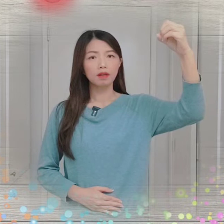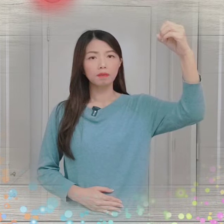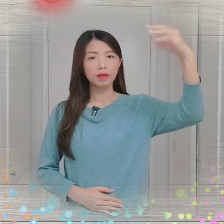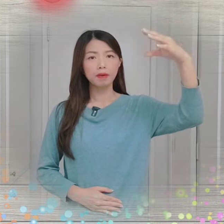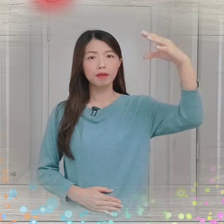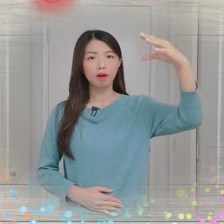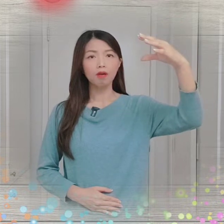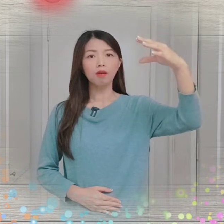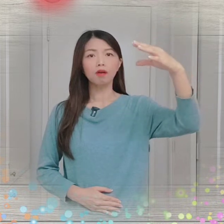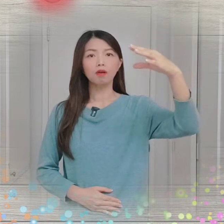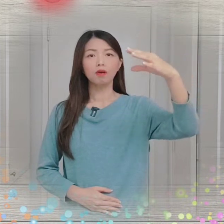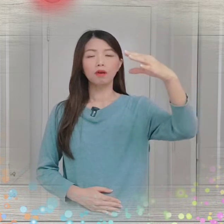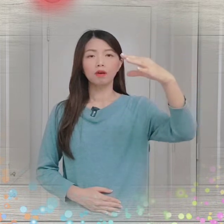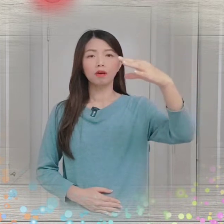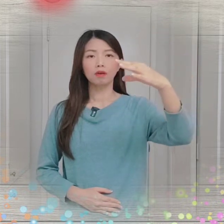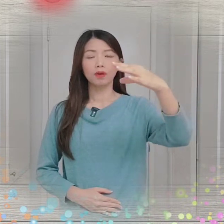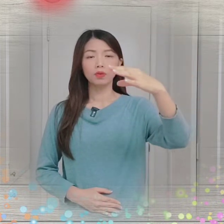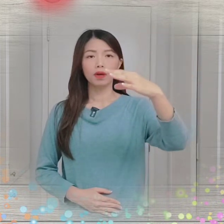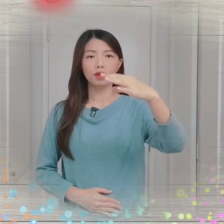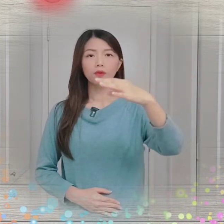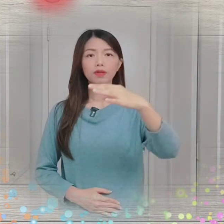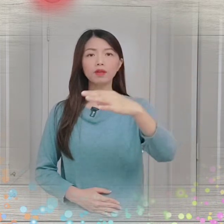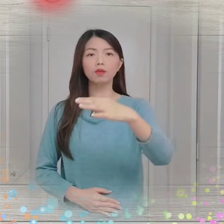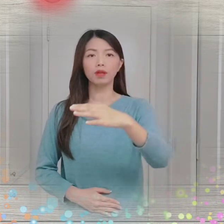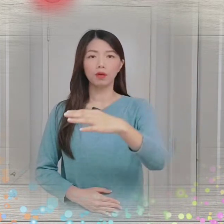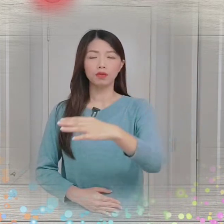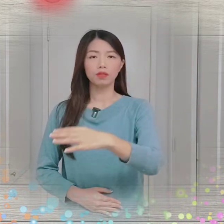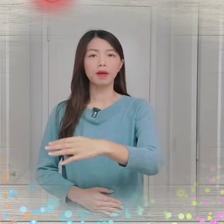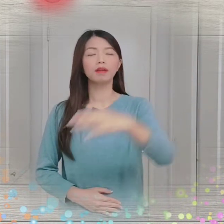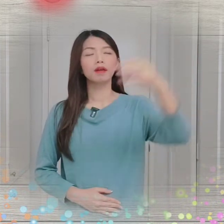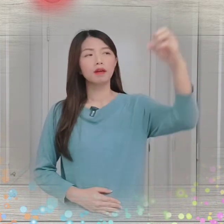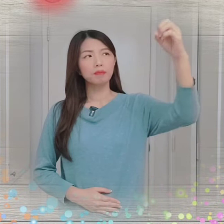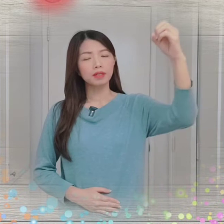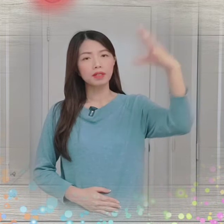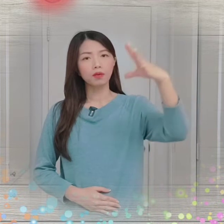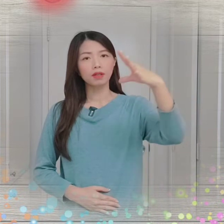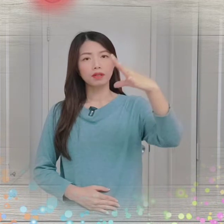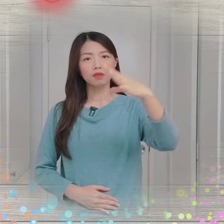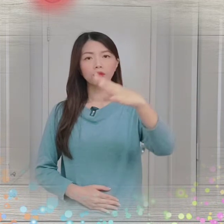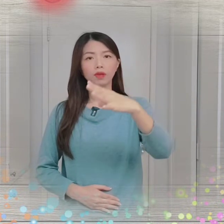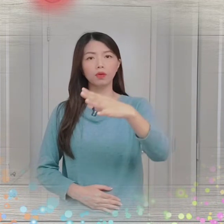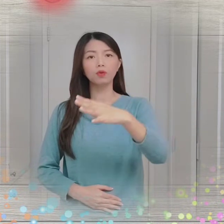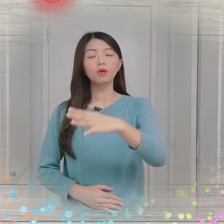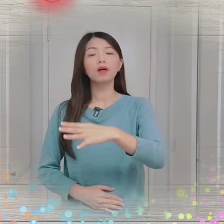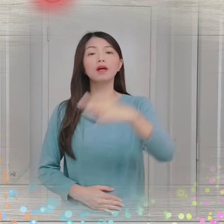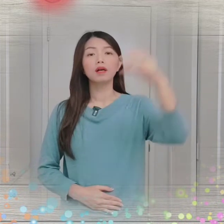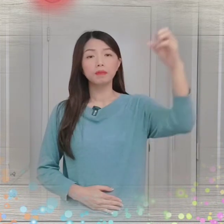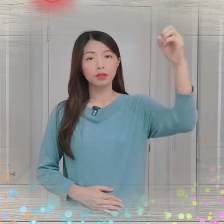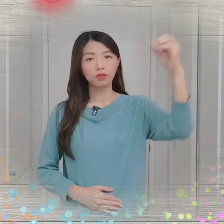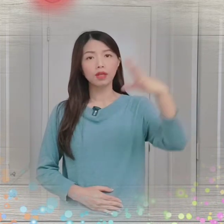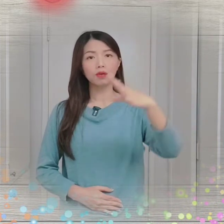피면서 왼쪽 아래로 사선으로 내려와주시면 빛이라고 한 뜻의 수어도 되고